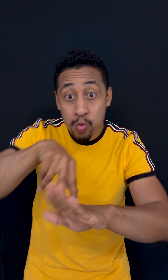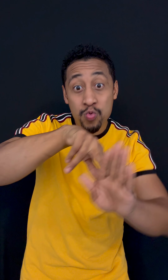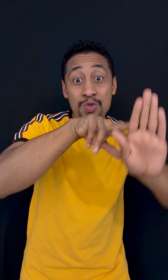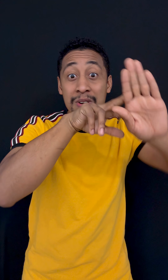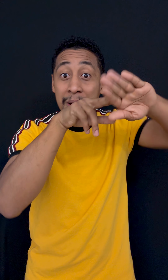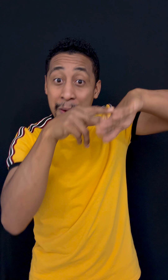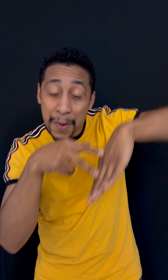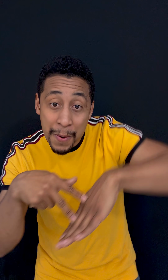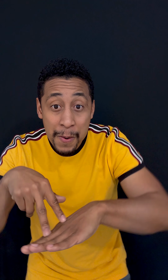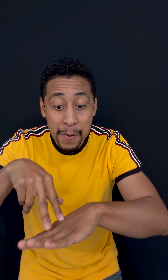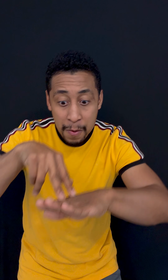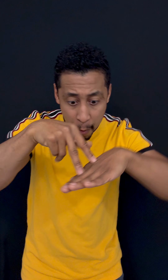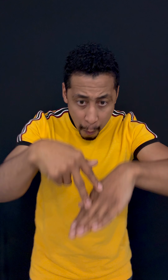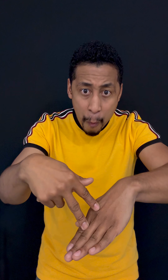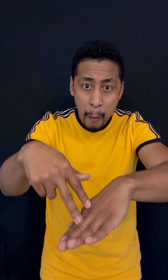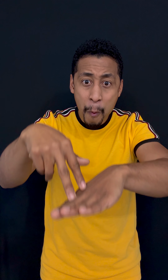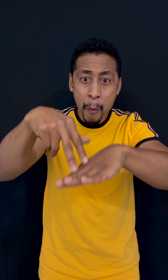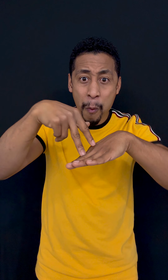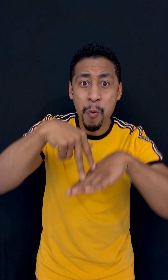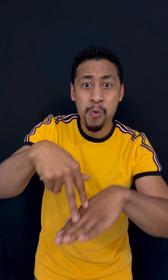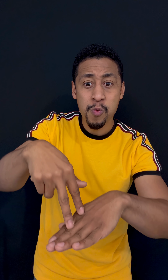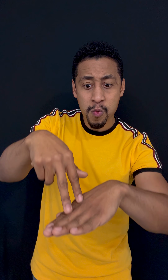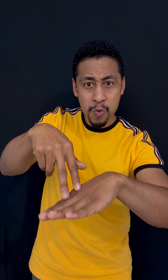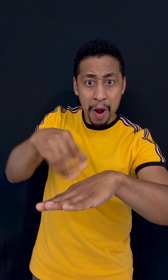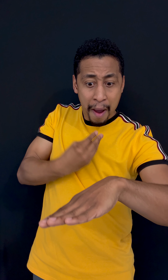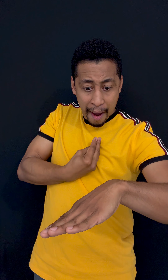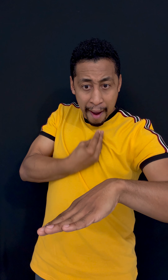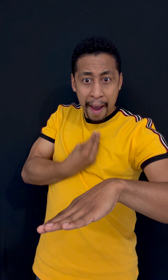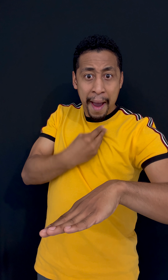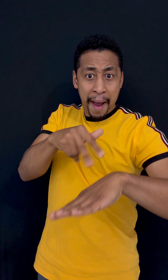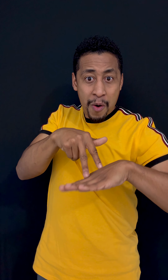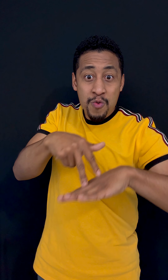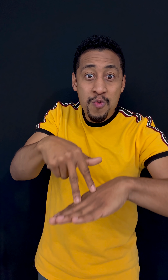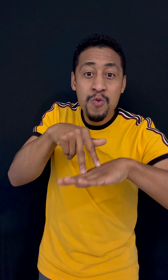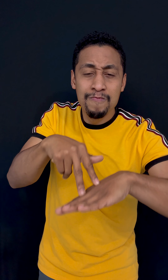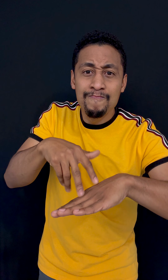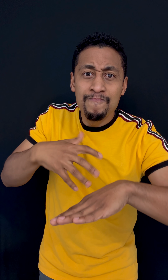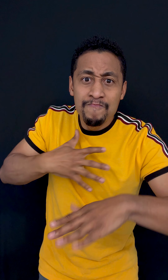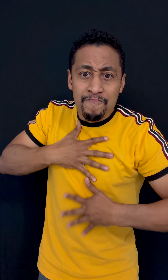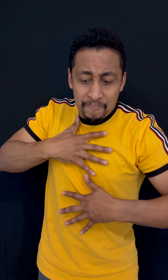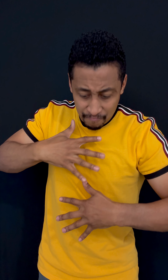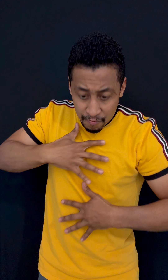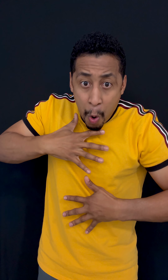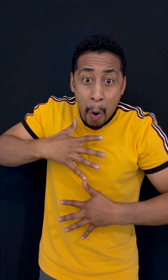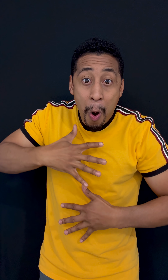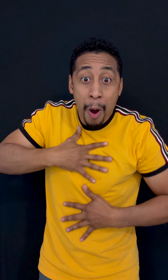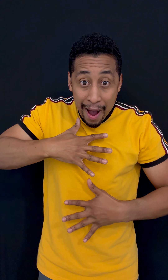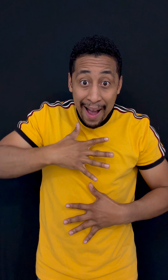pra cima e pra baixo eu vou passando. Viver isso é como estar em uma montanha russa.